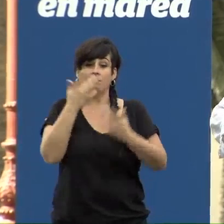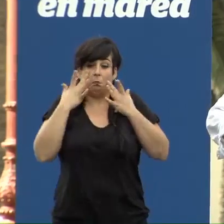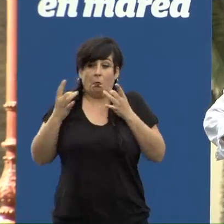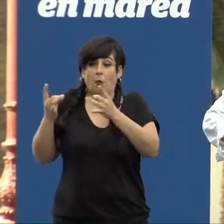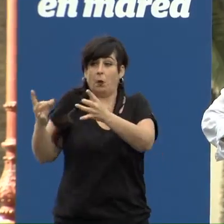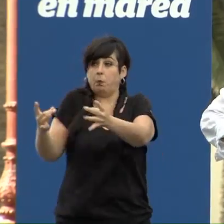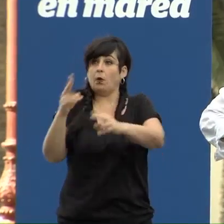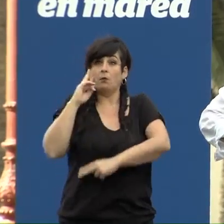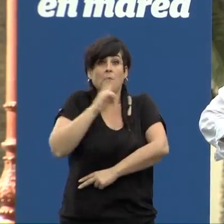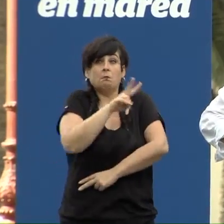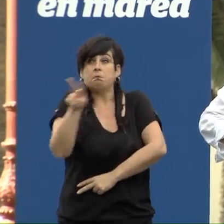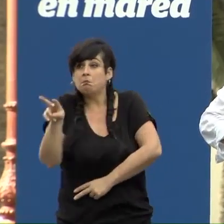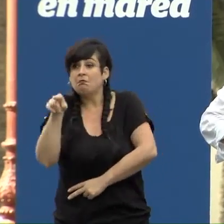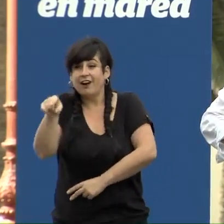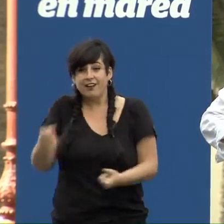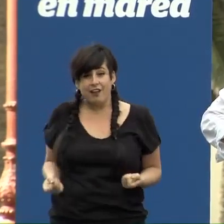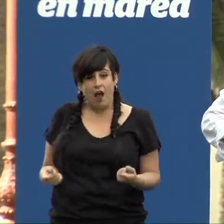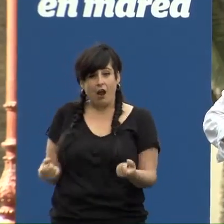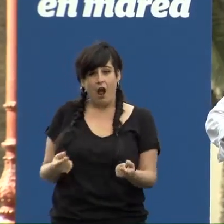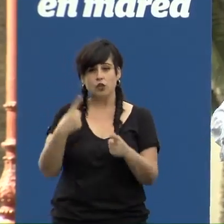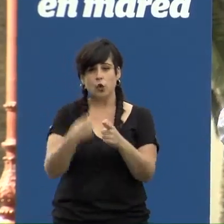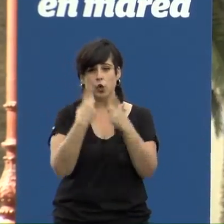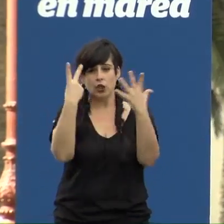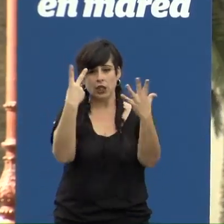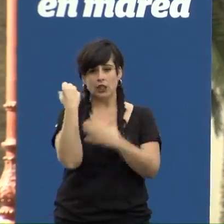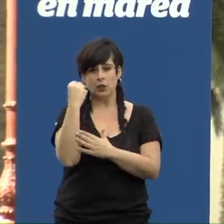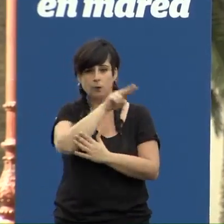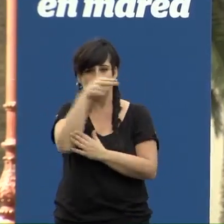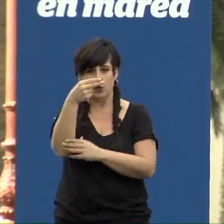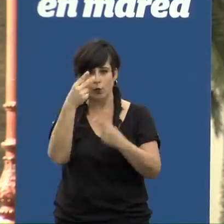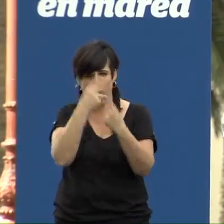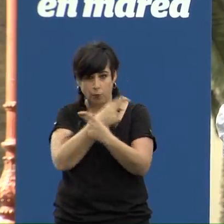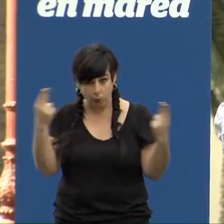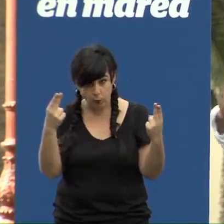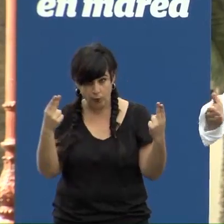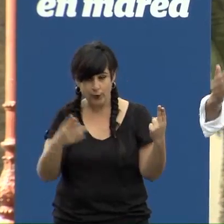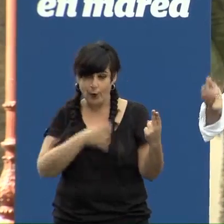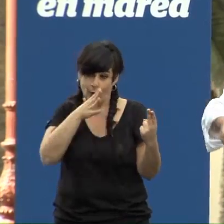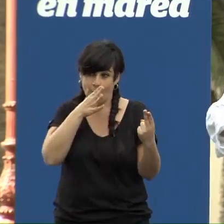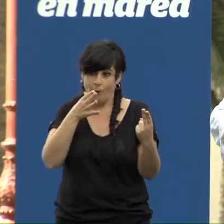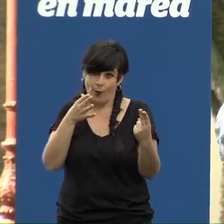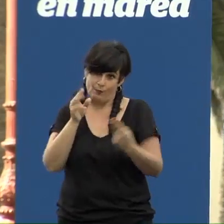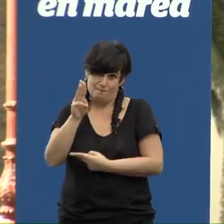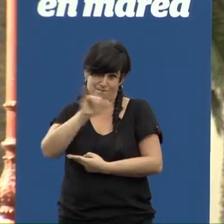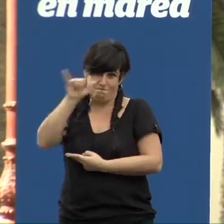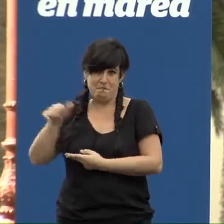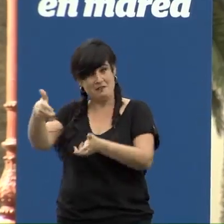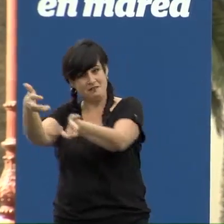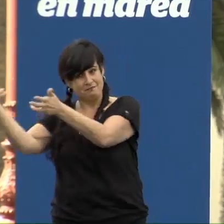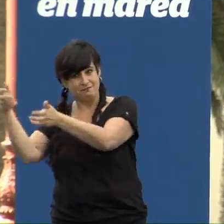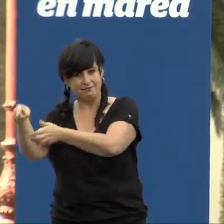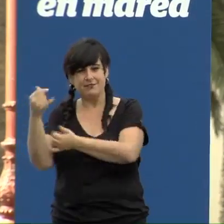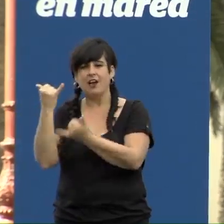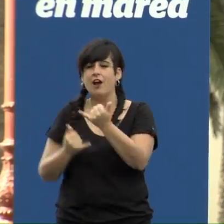construída con 37 millóns de euros públicos tamén para a maior gloria do sector do señor Florentino Pérez, pagaban